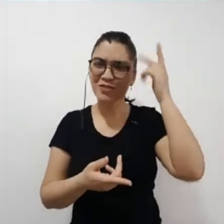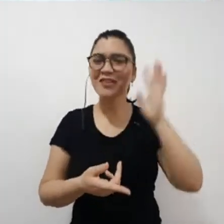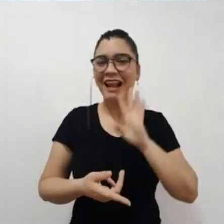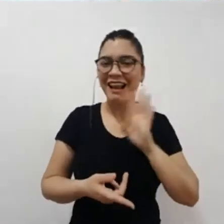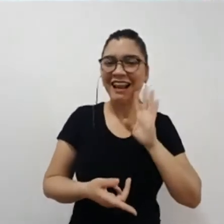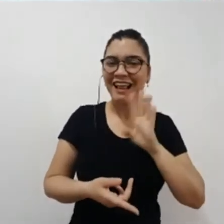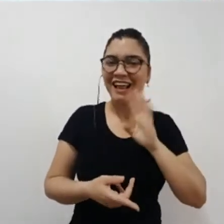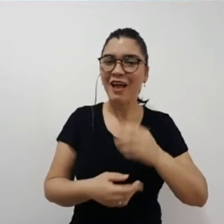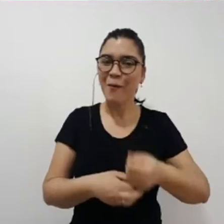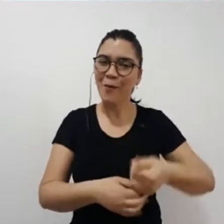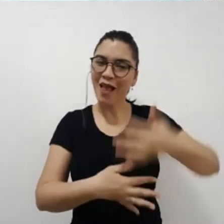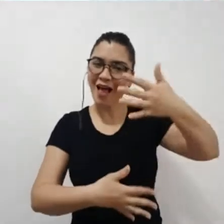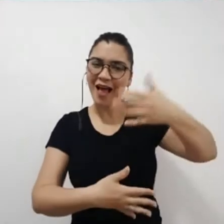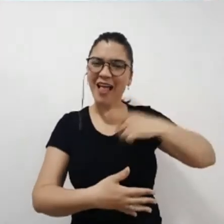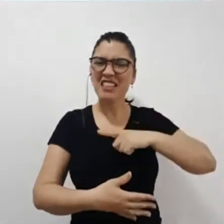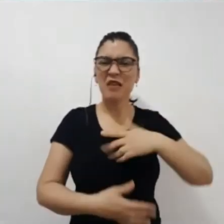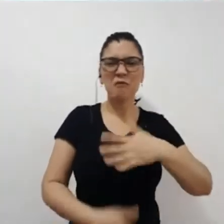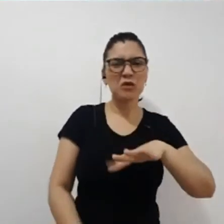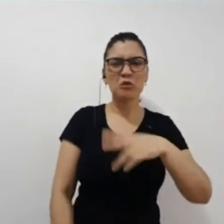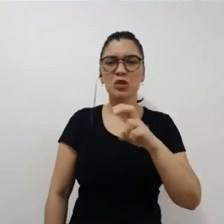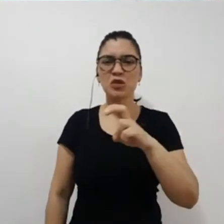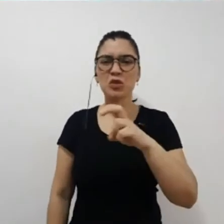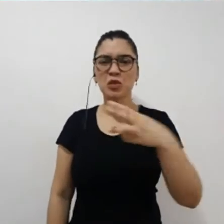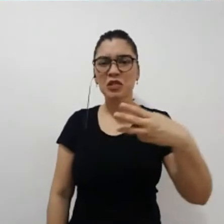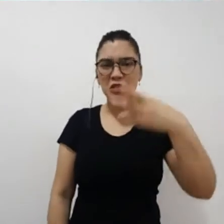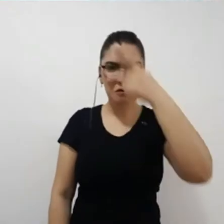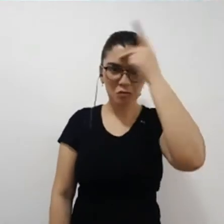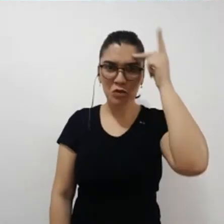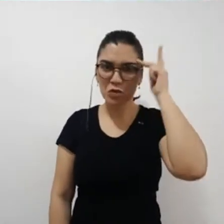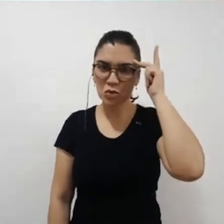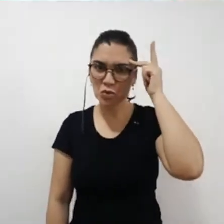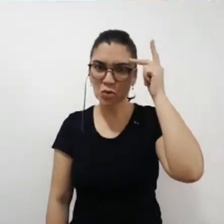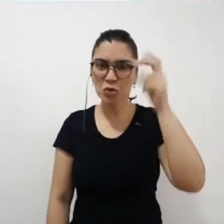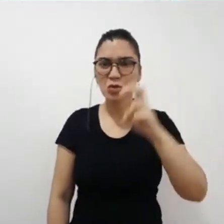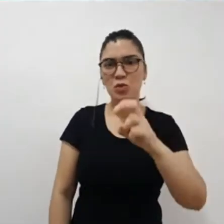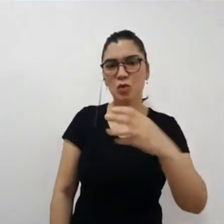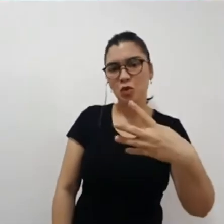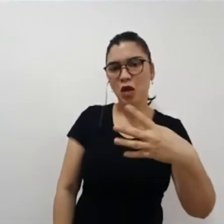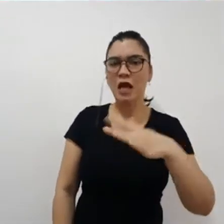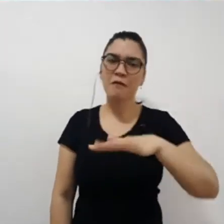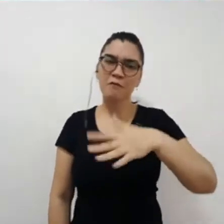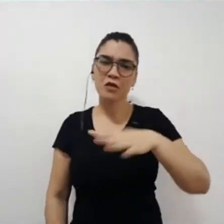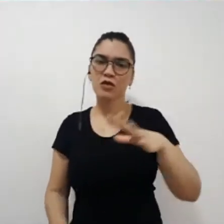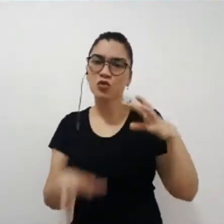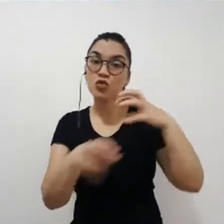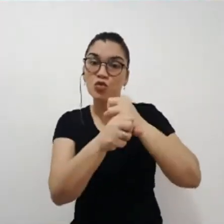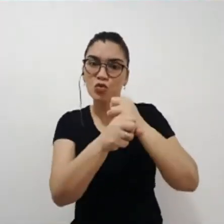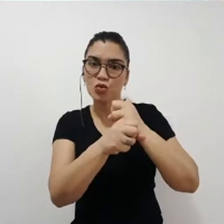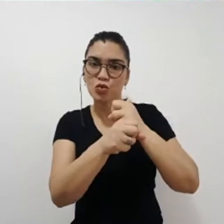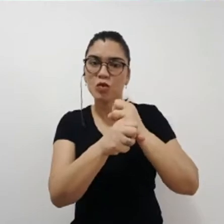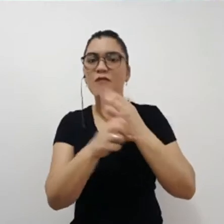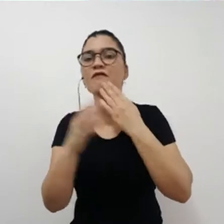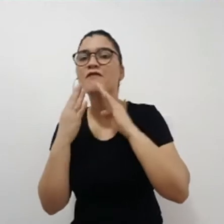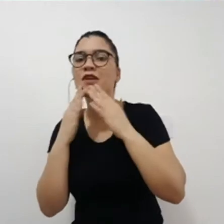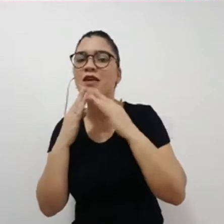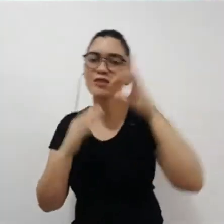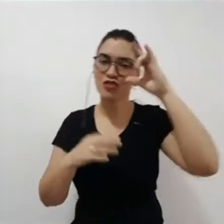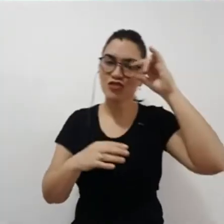umas 53 pessoas, 54 pessoas, somando aqui os dois. Deus abençoe.